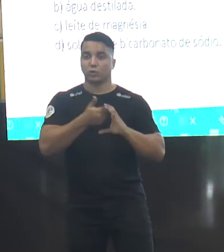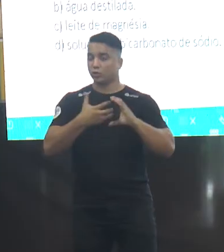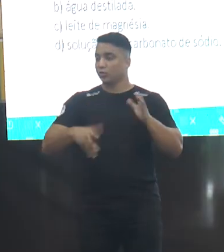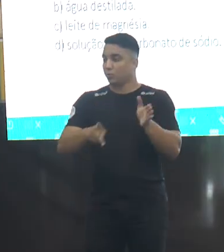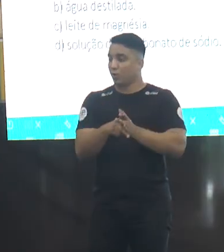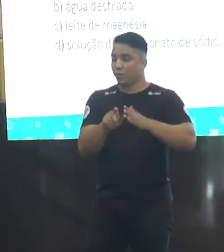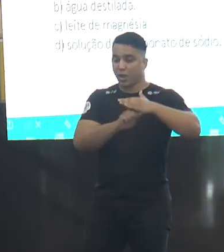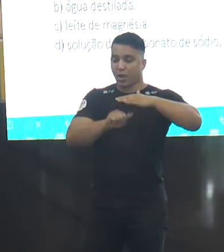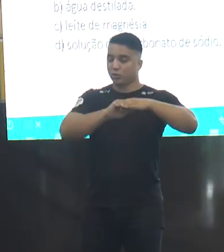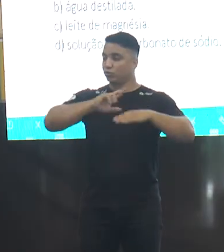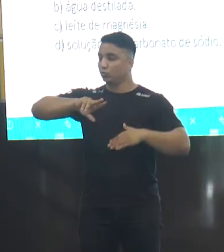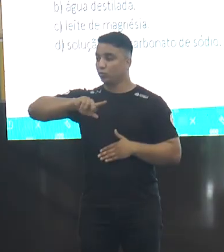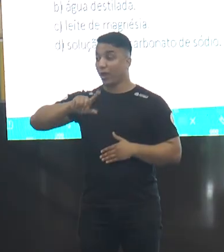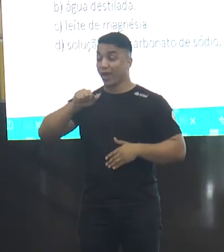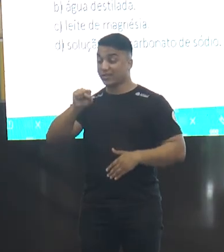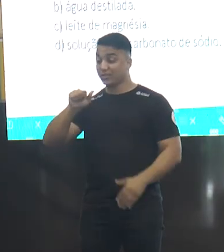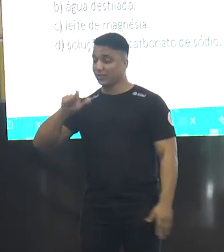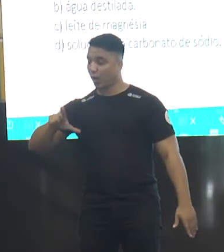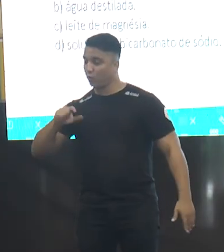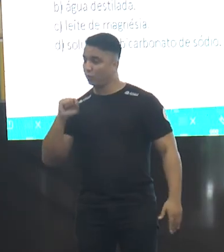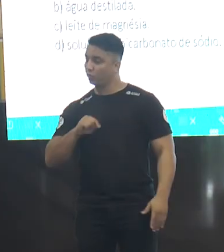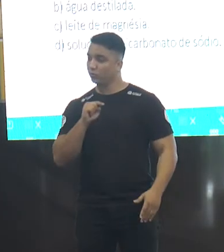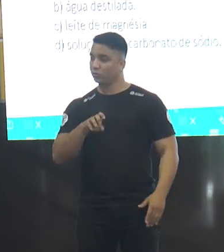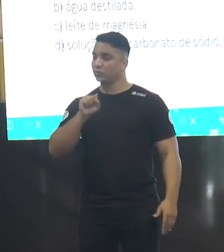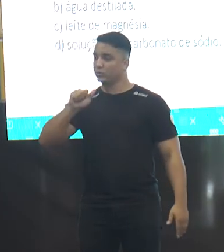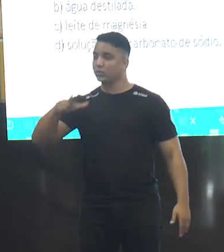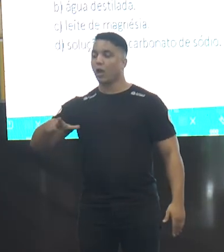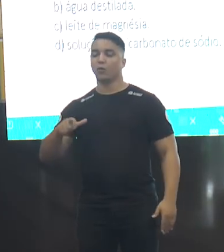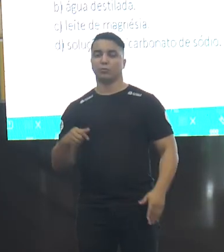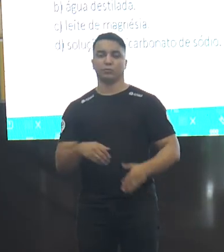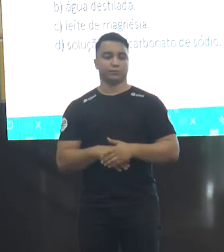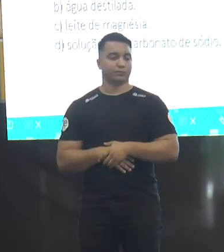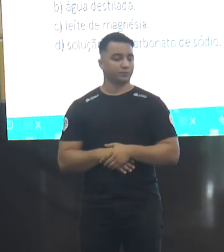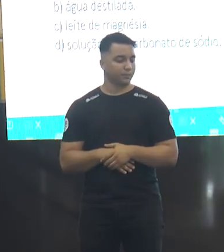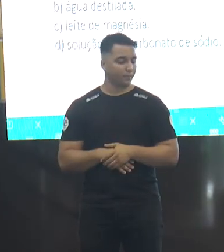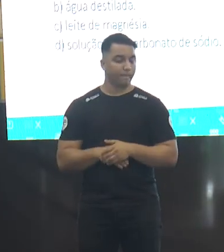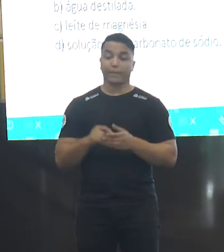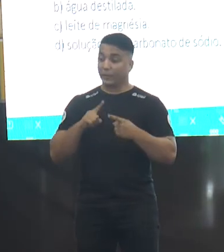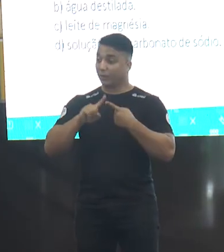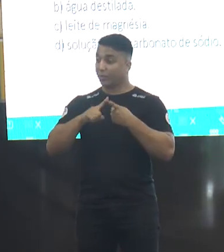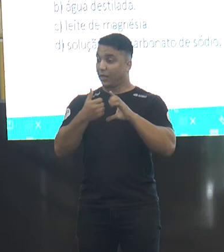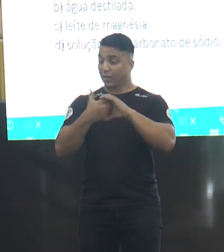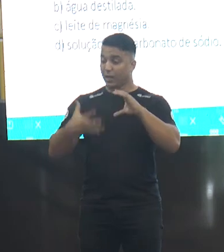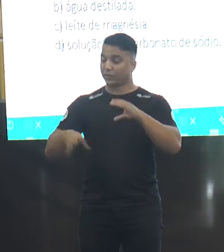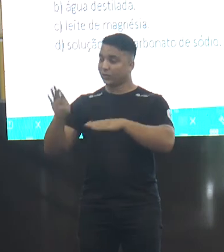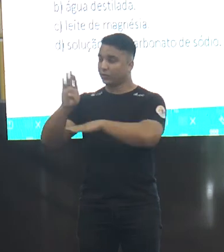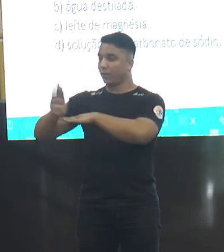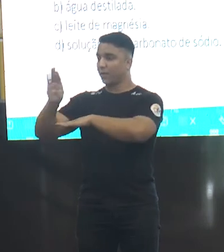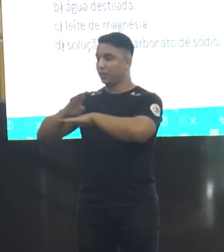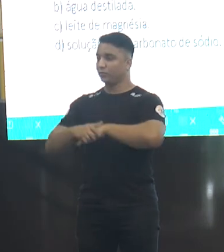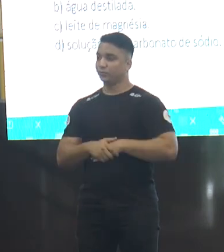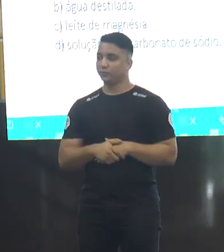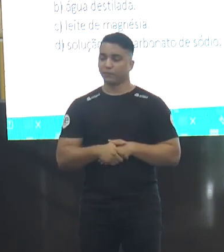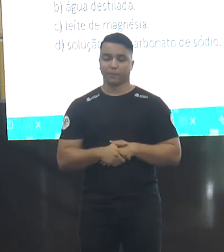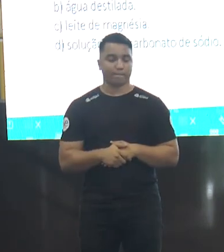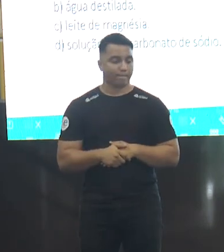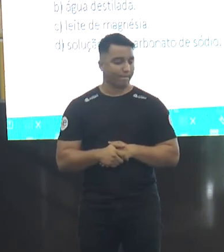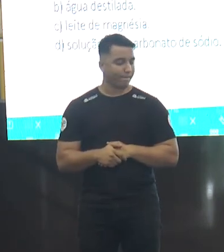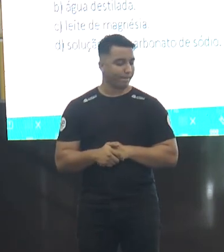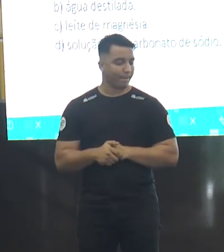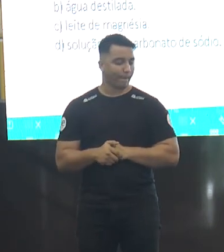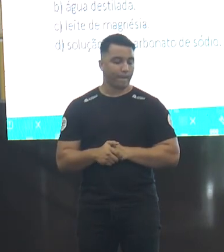caráter ácido, isso é um sal. É um sal com caráter básico, tá? Sal